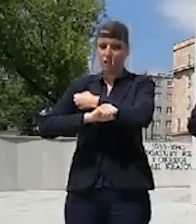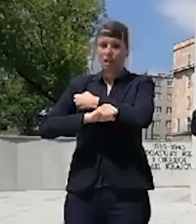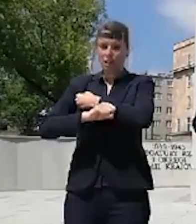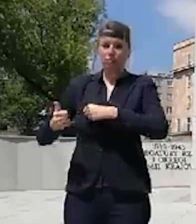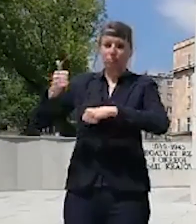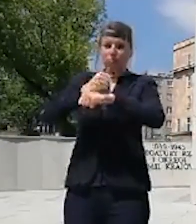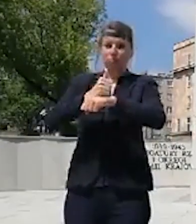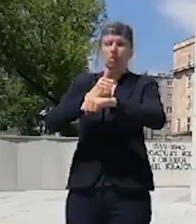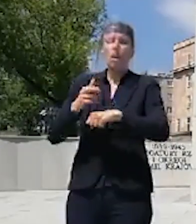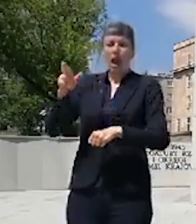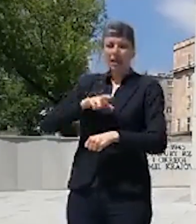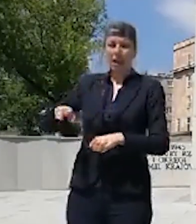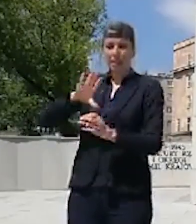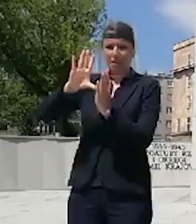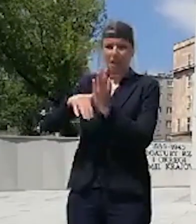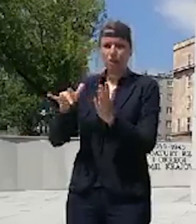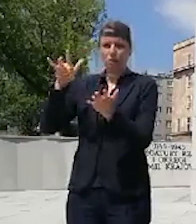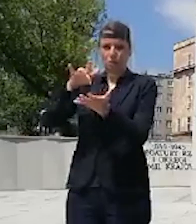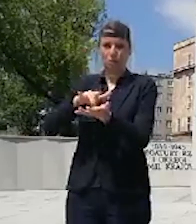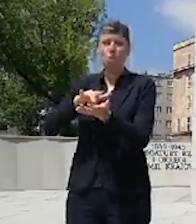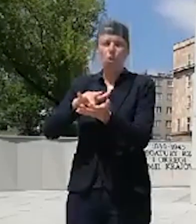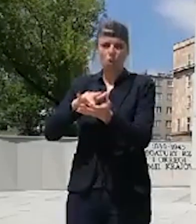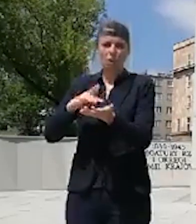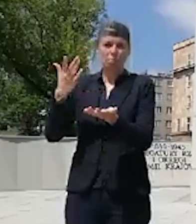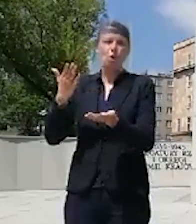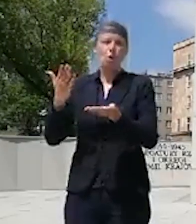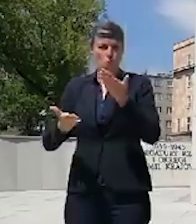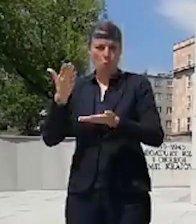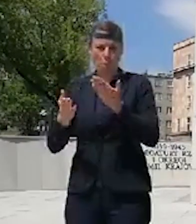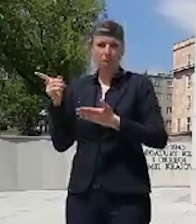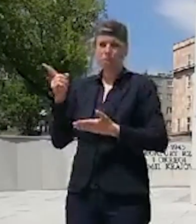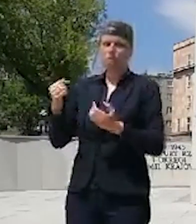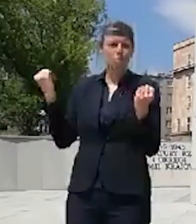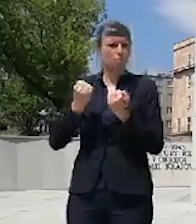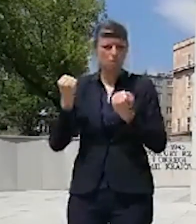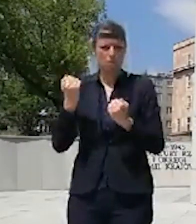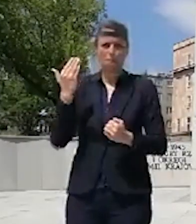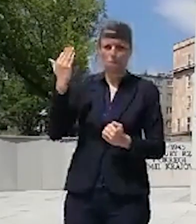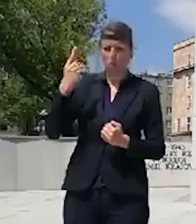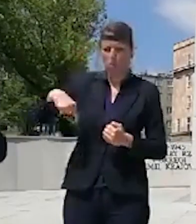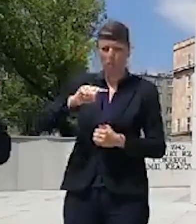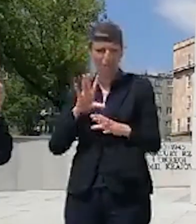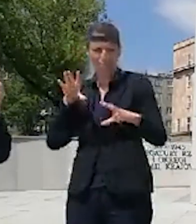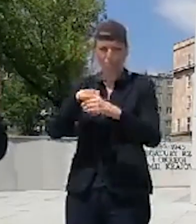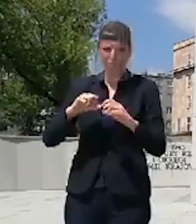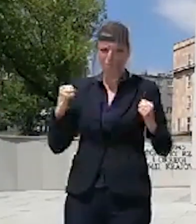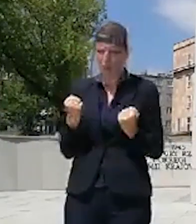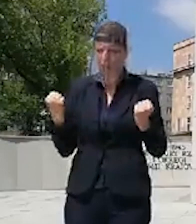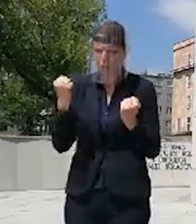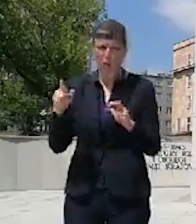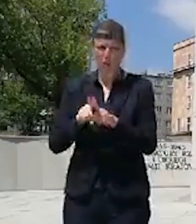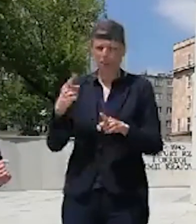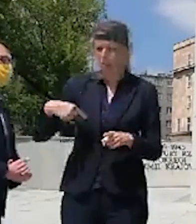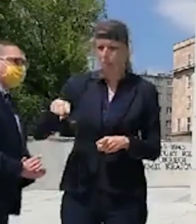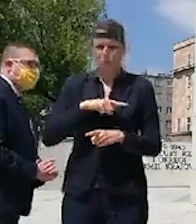Lublina, człowiek, który jest mocno zaangażowany też w nasz ruch, w nasz wolontariat, w naszą kampanię. Marcinie, proszę Cię o kilka słów. Jak Ty to widzisz i gdzie